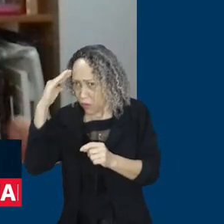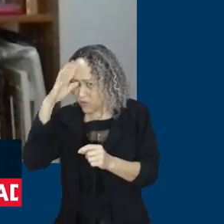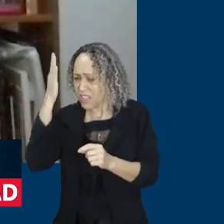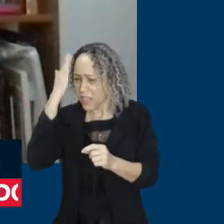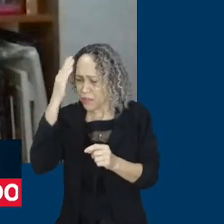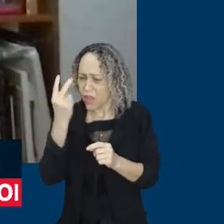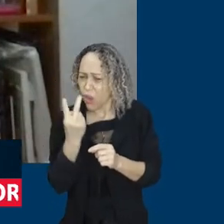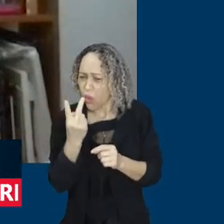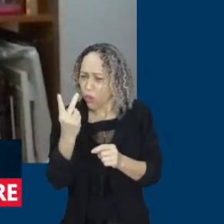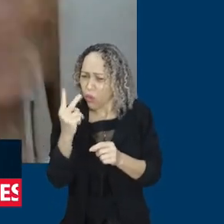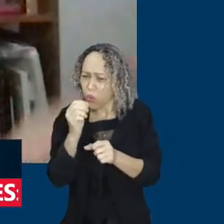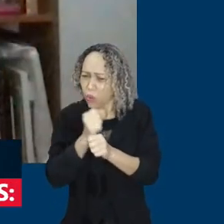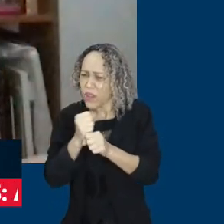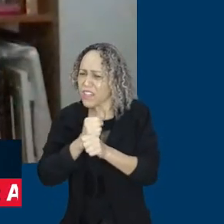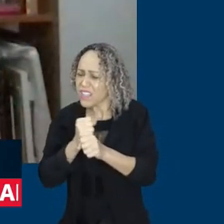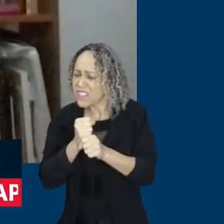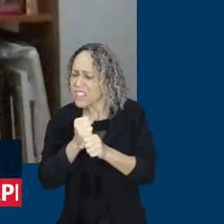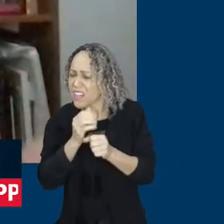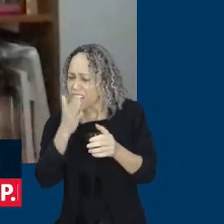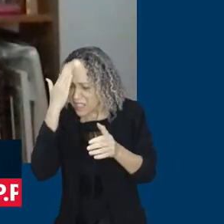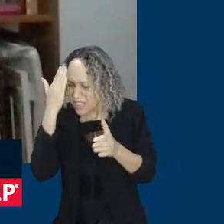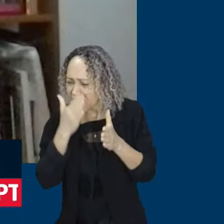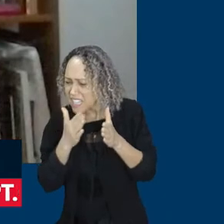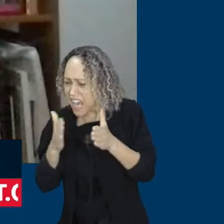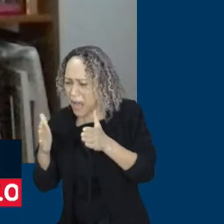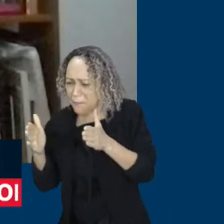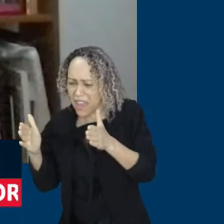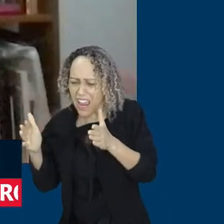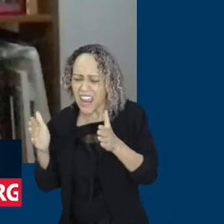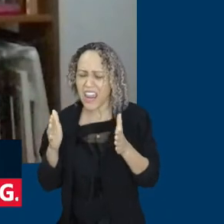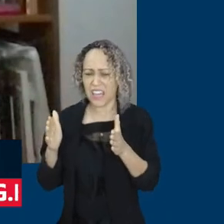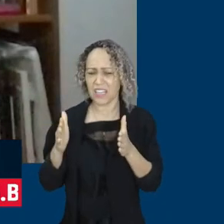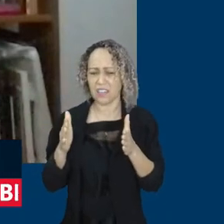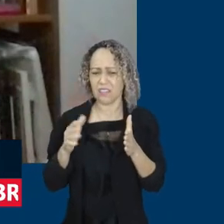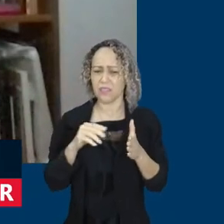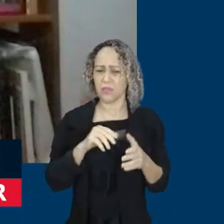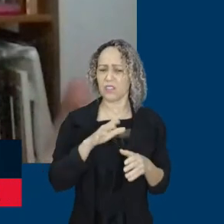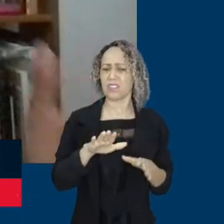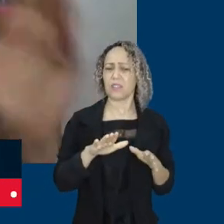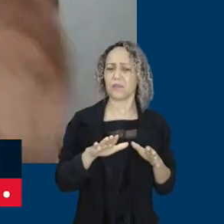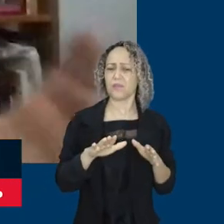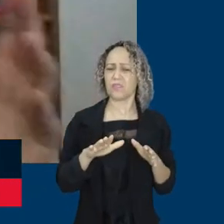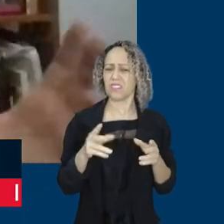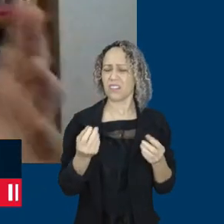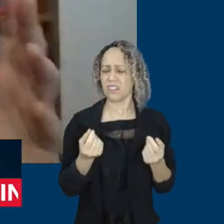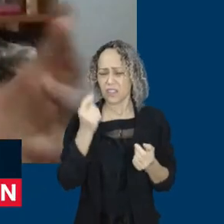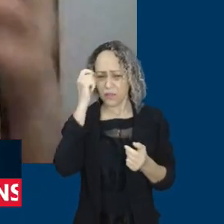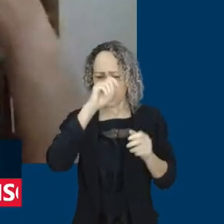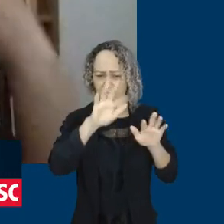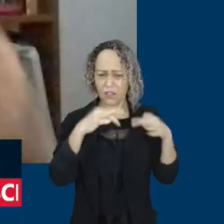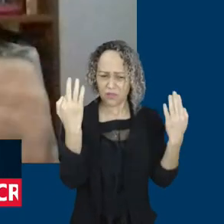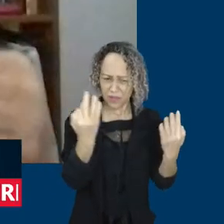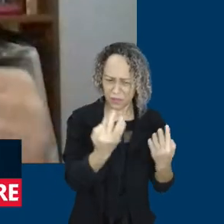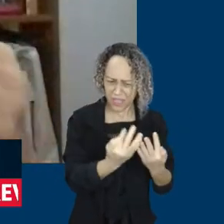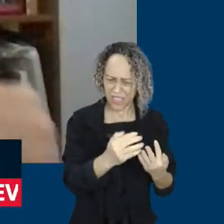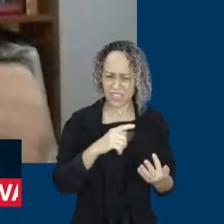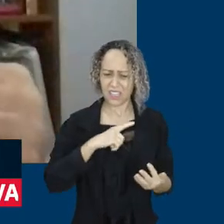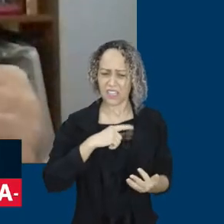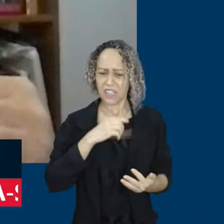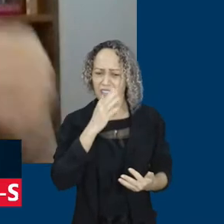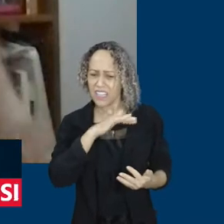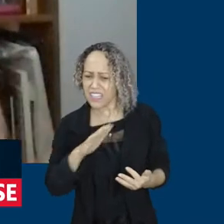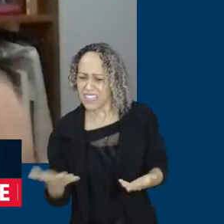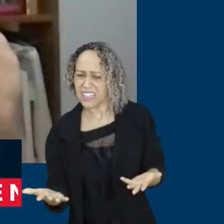da família, que independe da composição da família, independe se tem criança, se não tem? Então, se a gente pegar esse